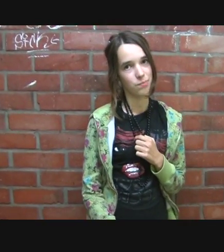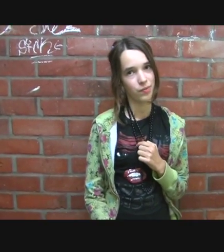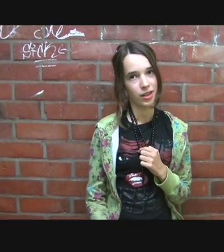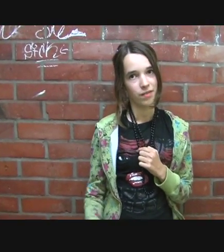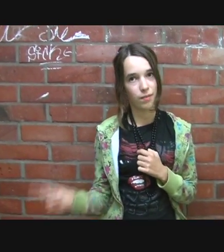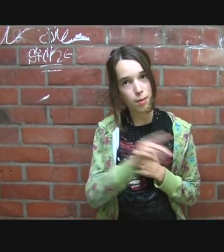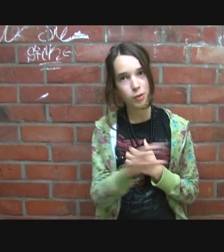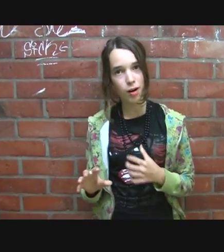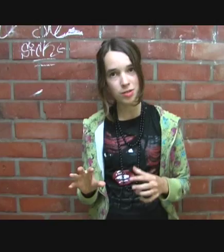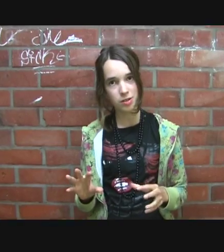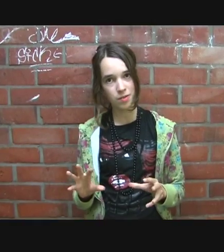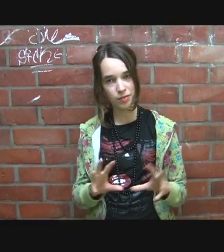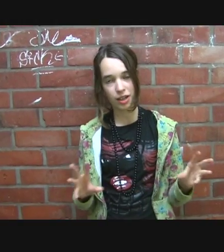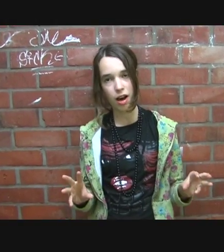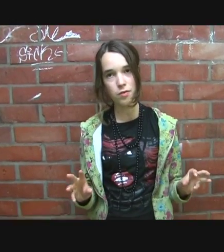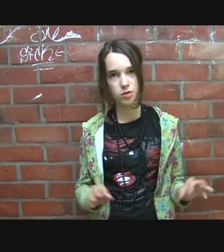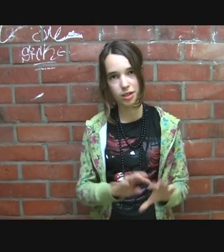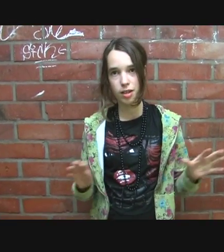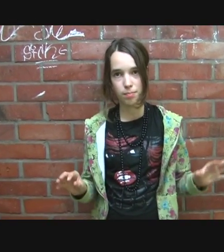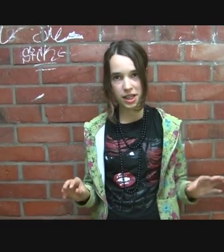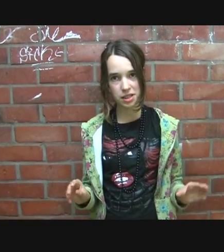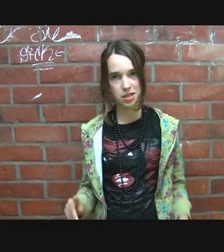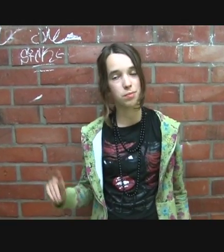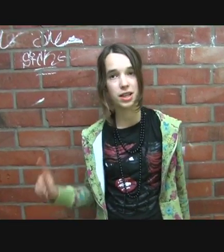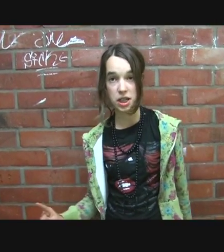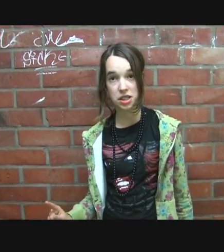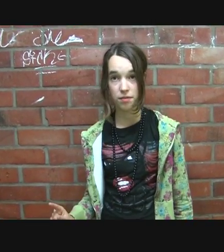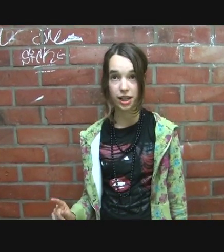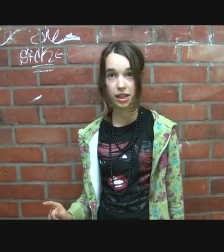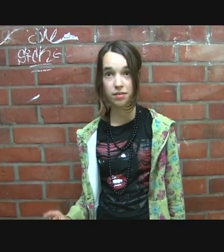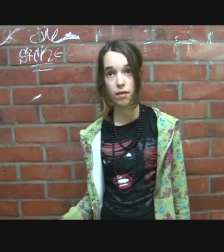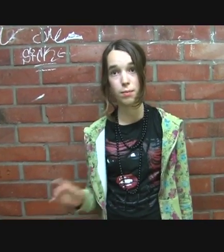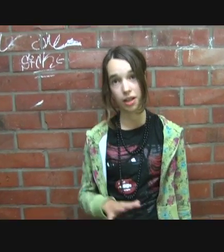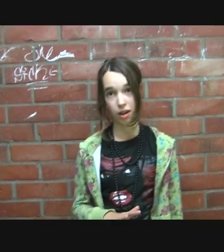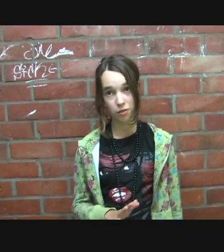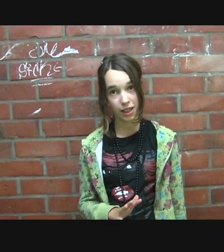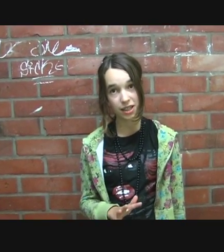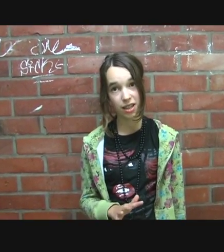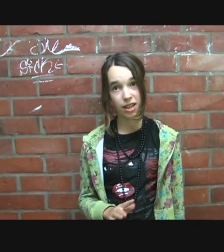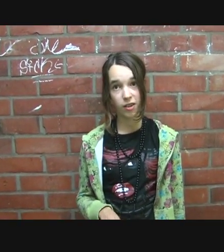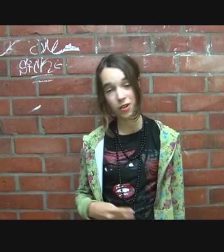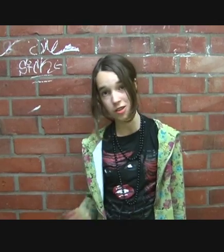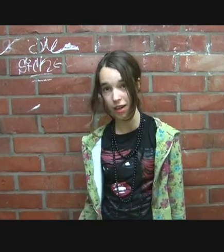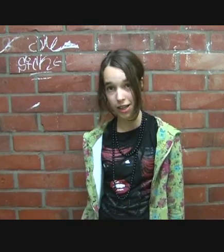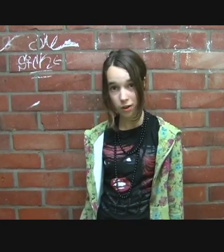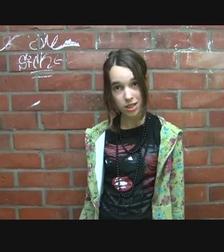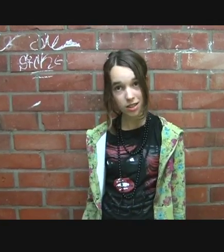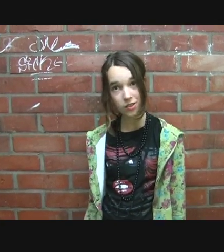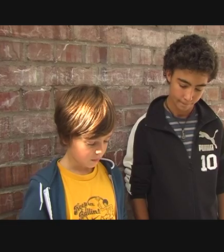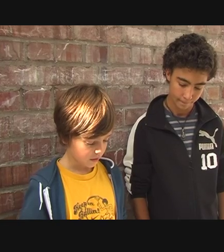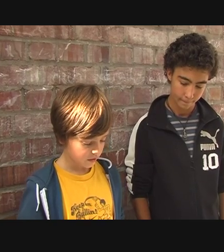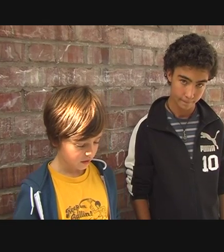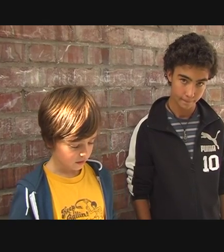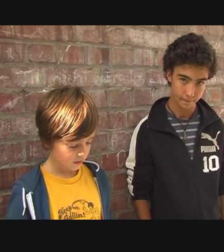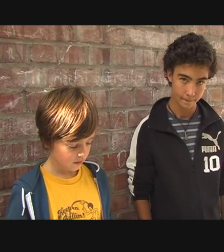nicht, wenn Werbung kommt, so dann drauf, so mitten im Bild, dann sollte man das ganz schnell wegklicken, weil wenn man da draufklickt, dann könnte das auch Geld kosten.